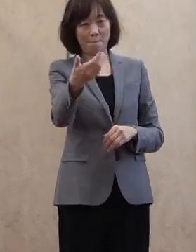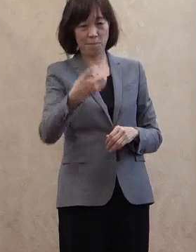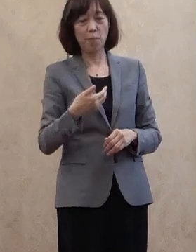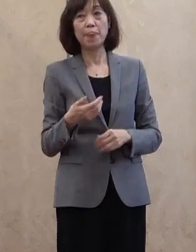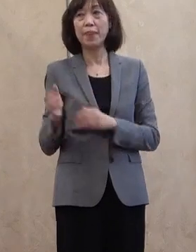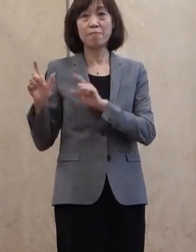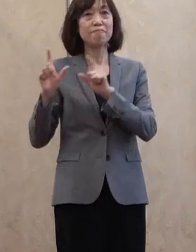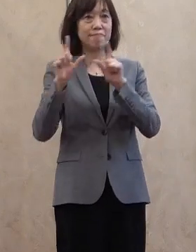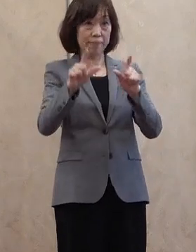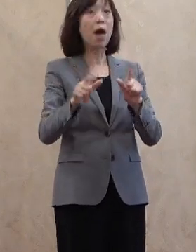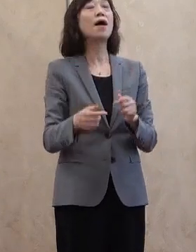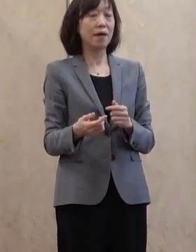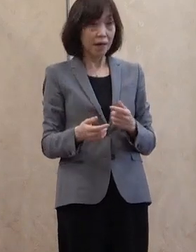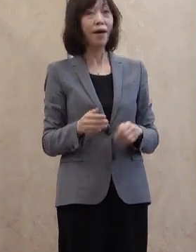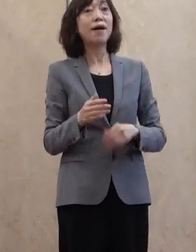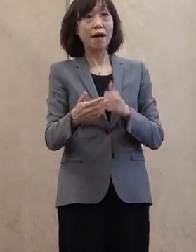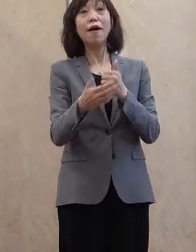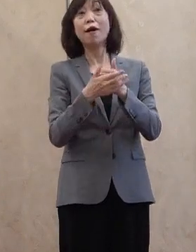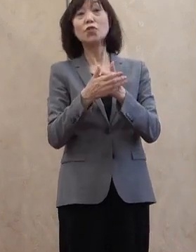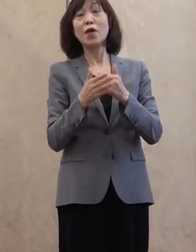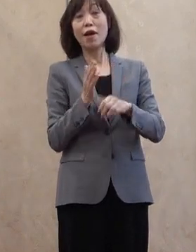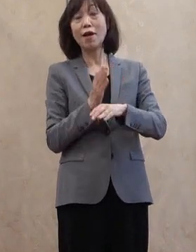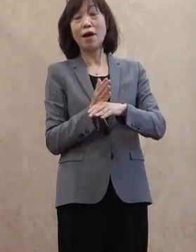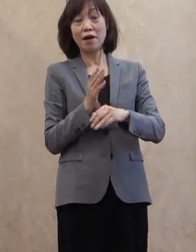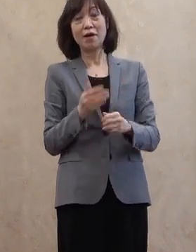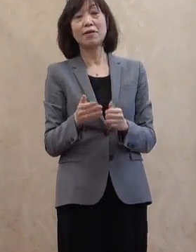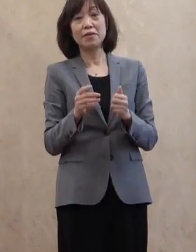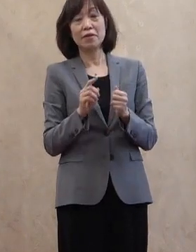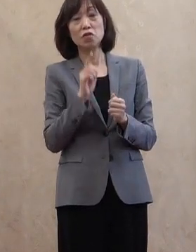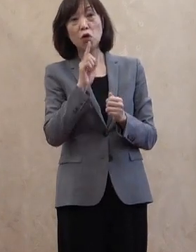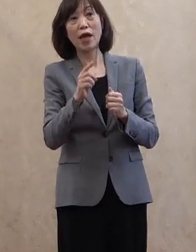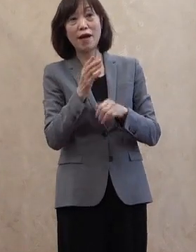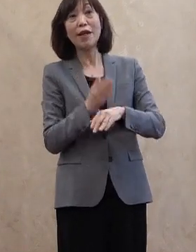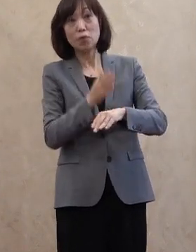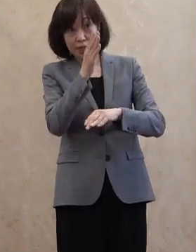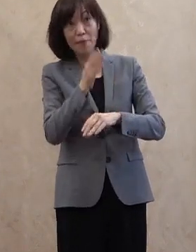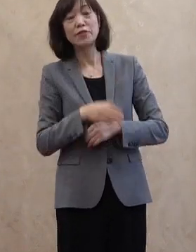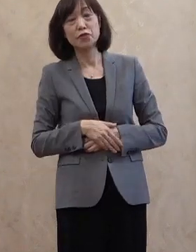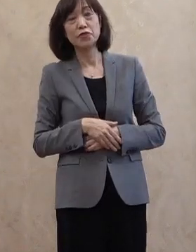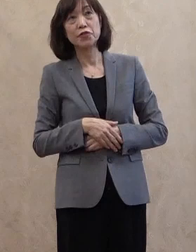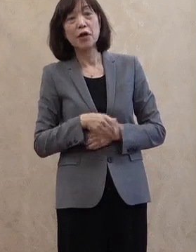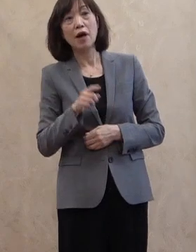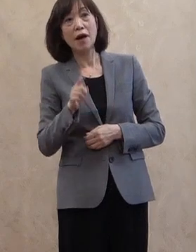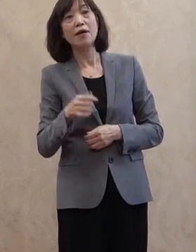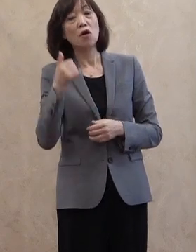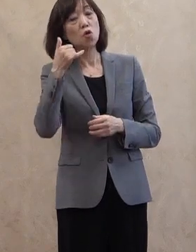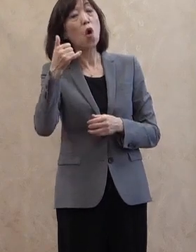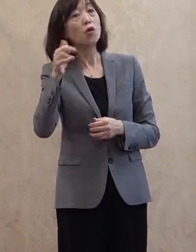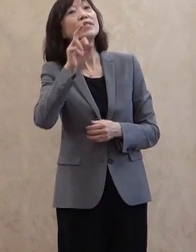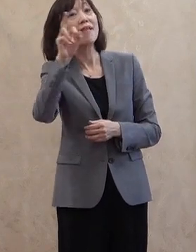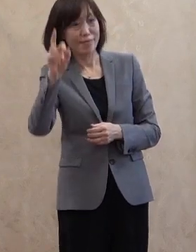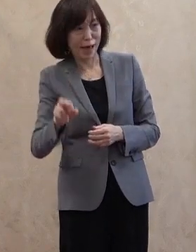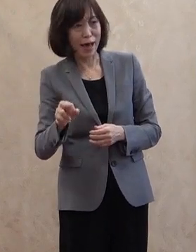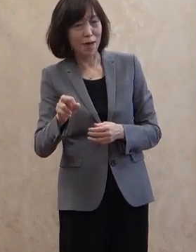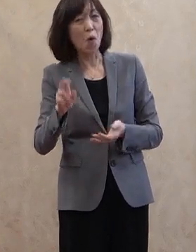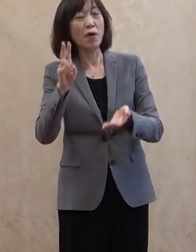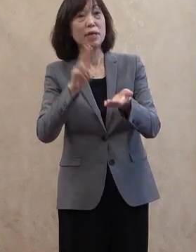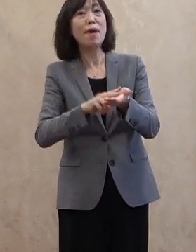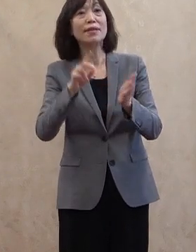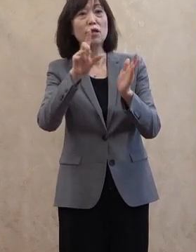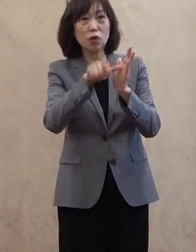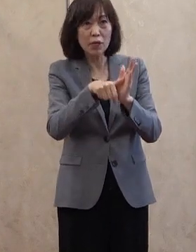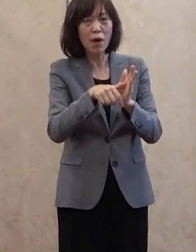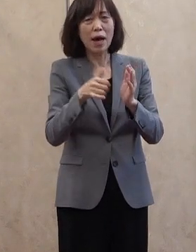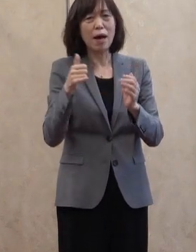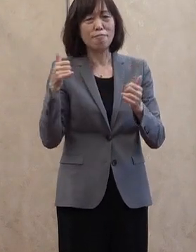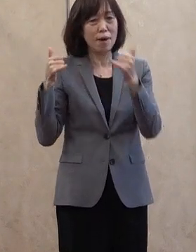はい、ご助言ありがとうございます。コールセンターとかそういったもの、決めたときはものすごくやっぱかかってくることもあるので、コ